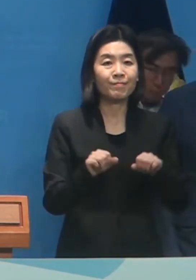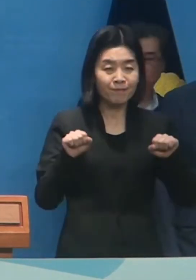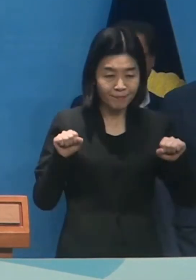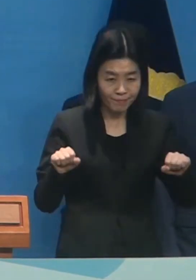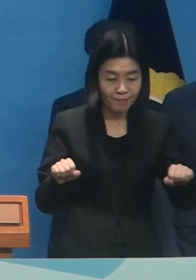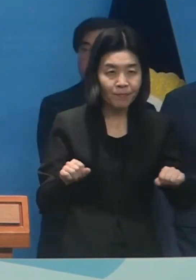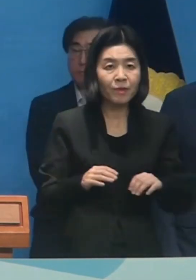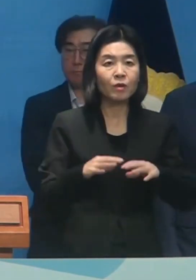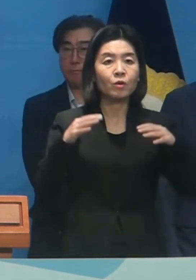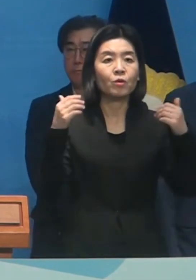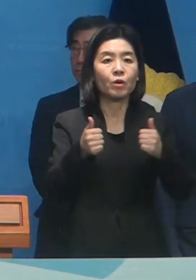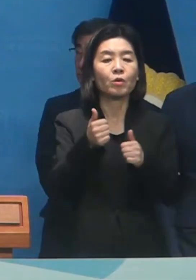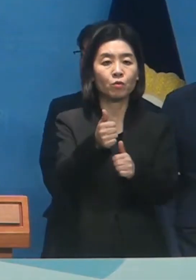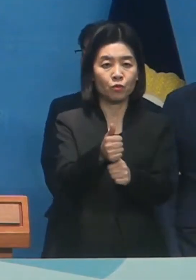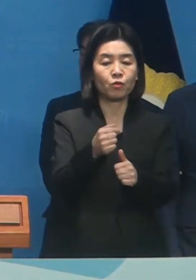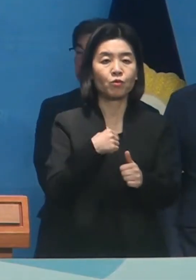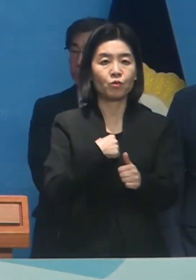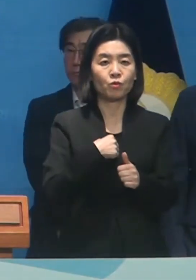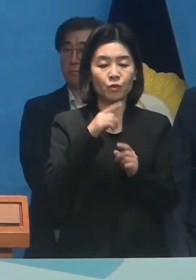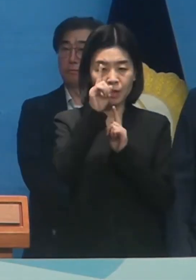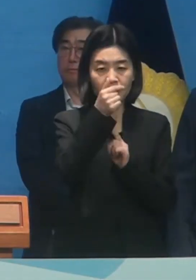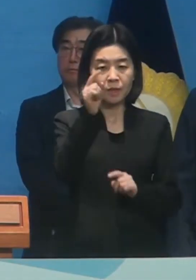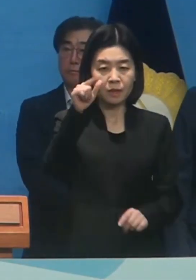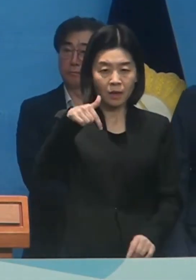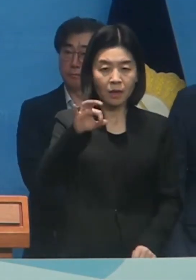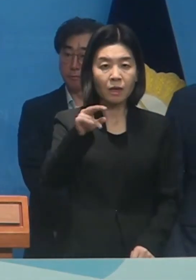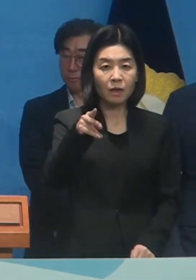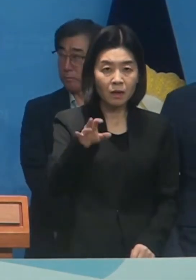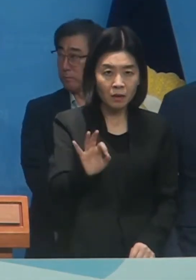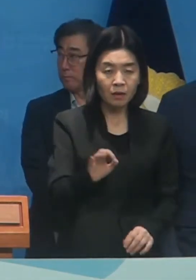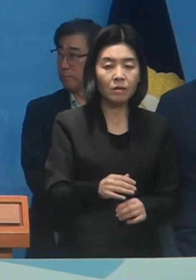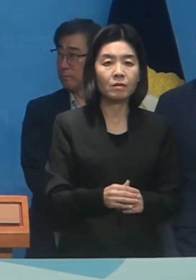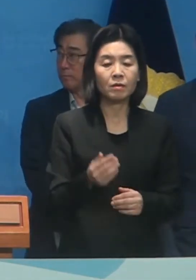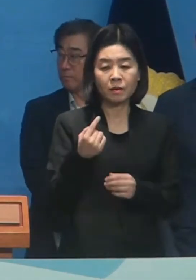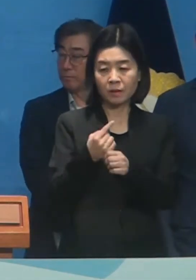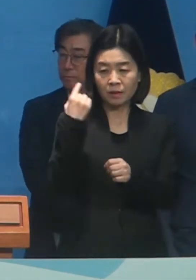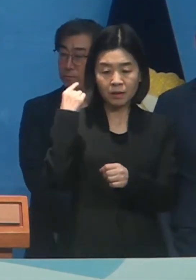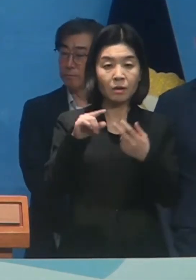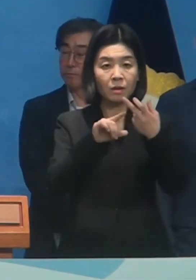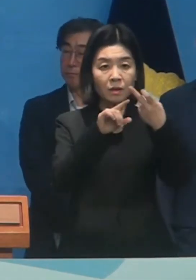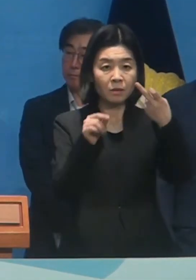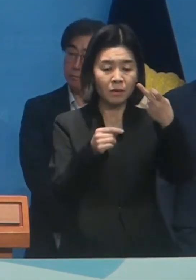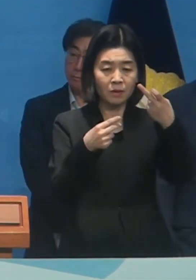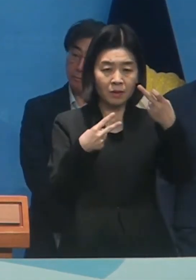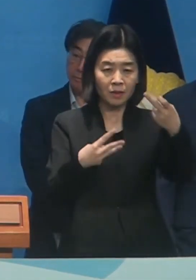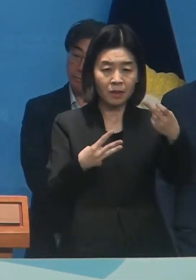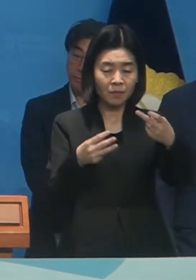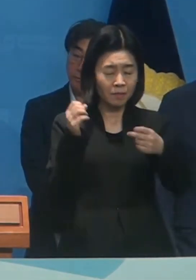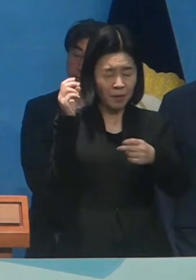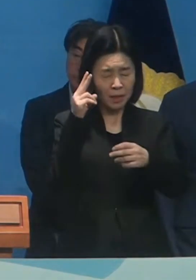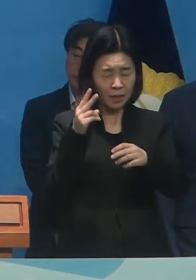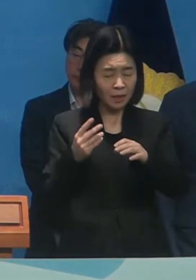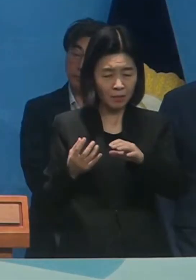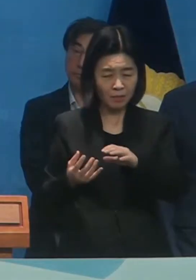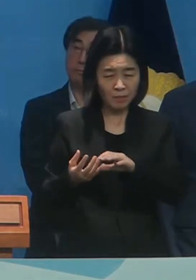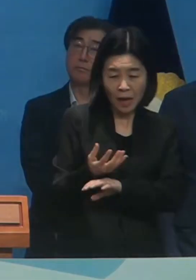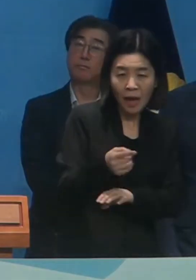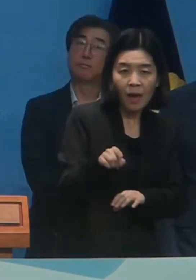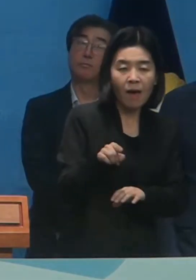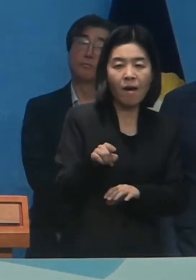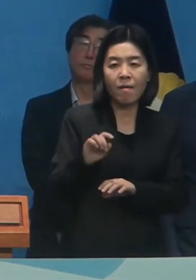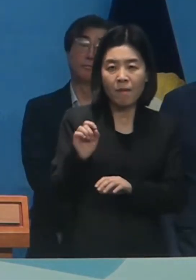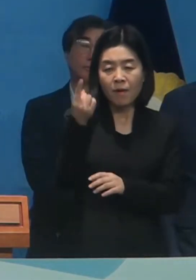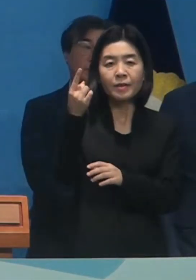안녕하세요. 국회 부의장 이하경입니다. 작년 12.3 개업 내란으로 치러지게 된 대통령 선거가 이제 5일